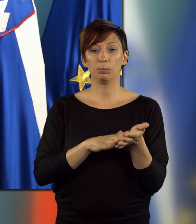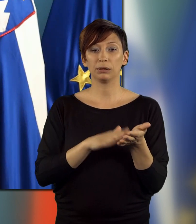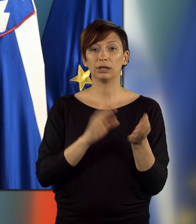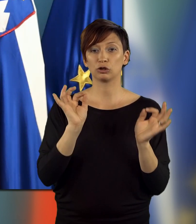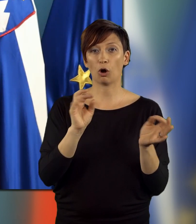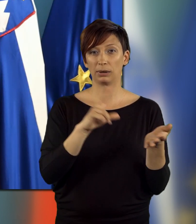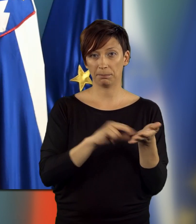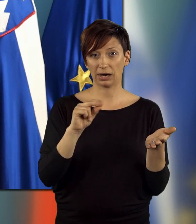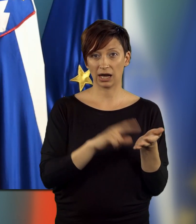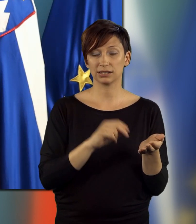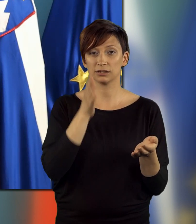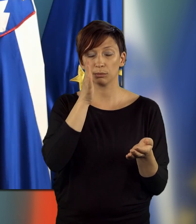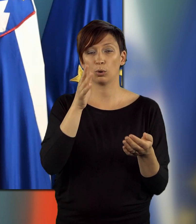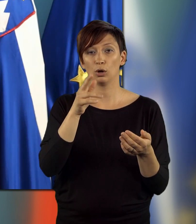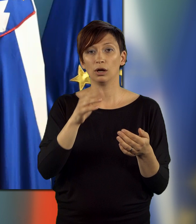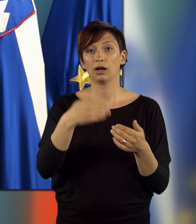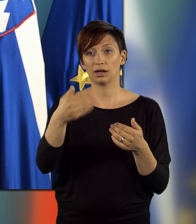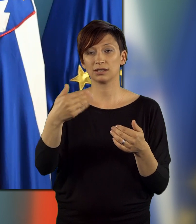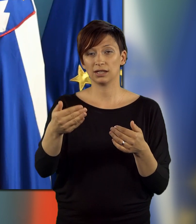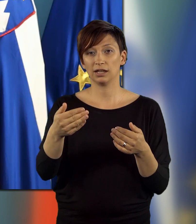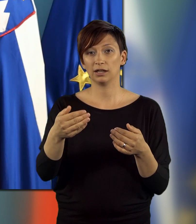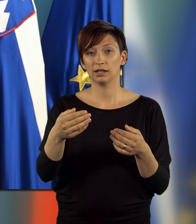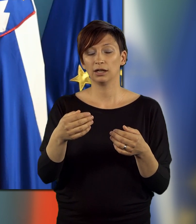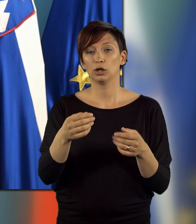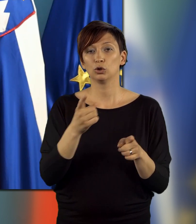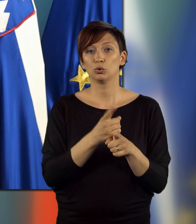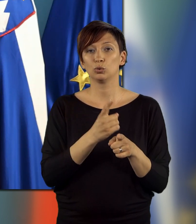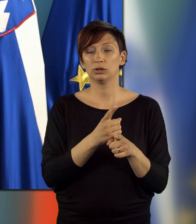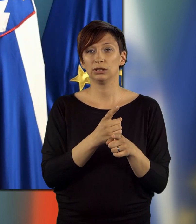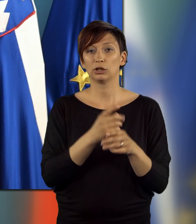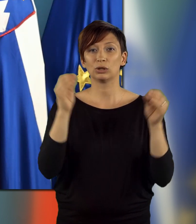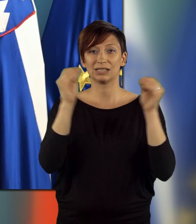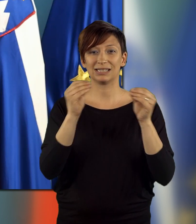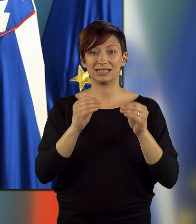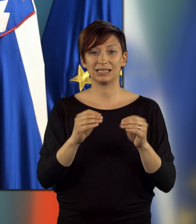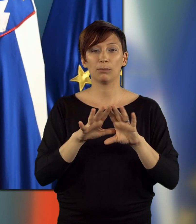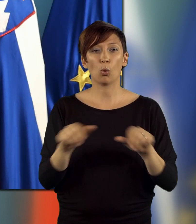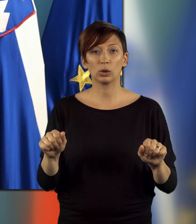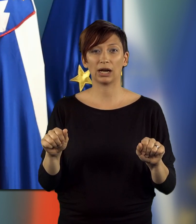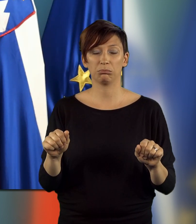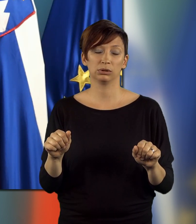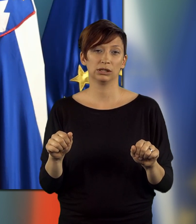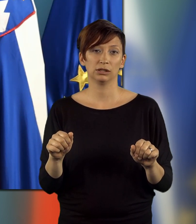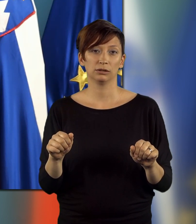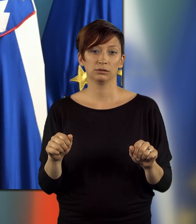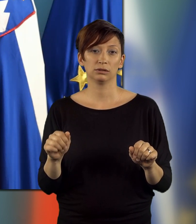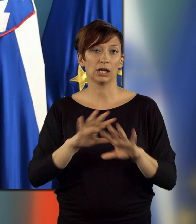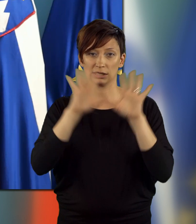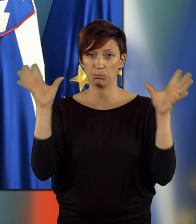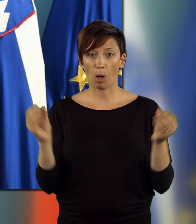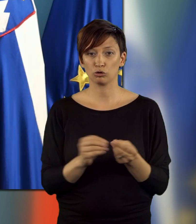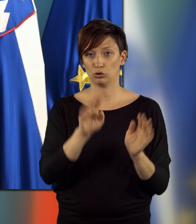primer dobre prakse, ki se bo kasneje uvedel tudi kot sistemski ukrep v